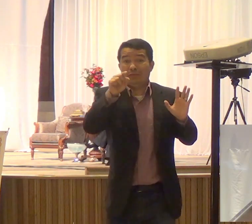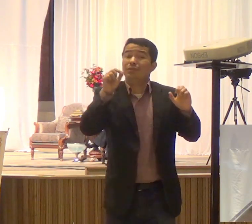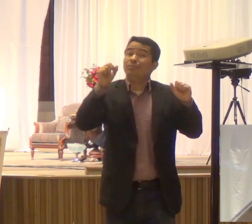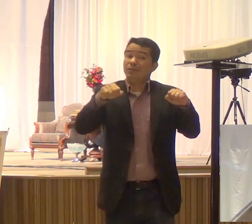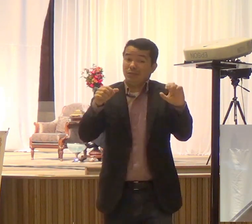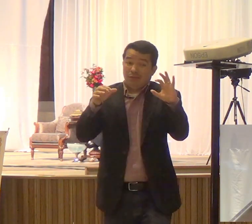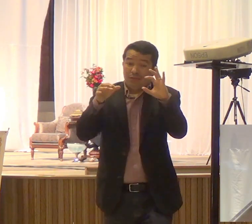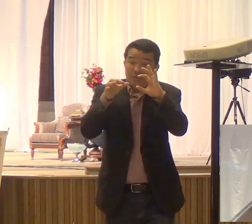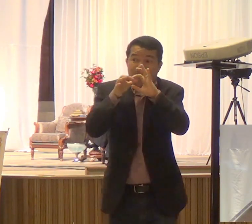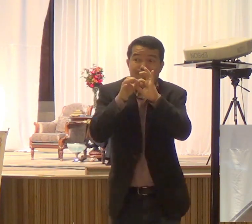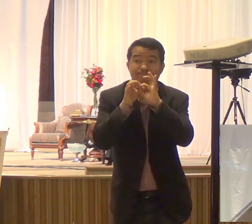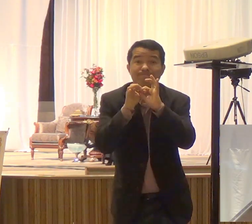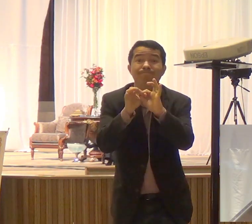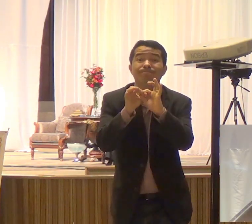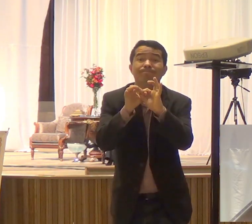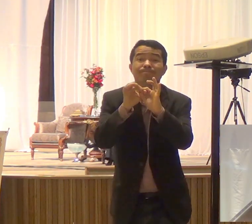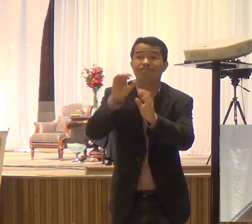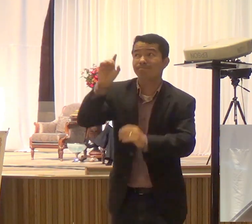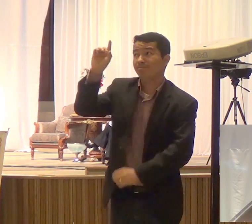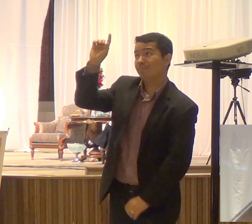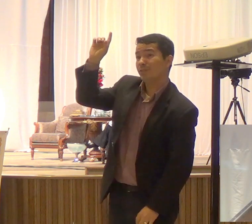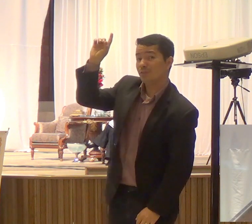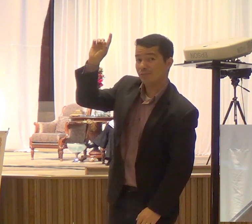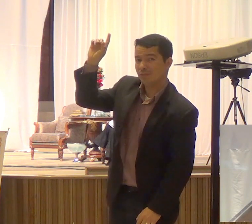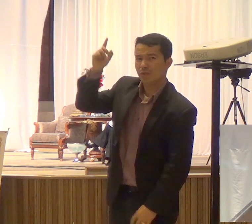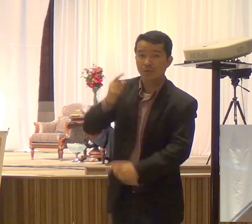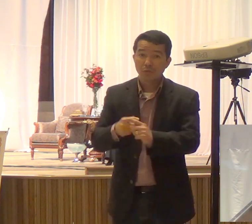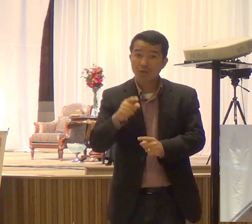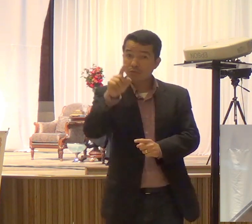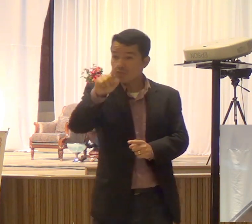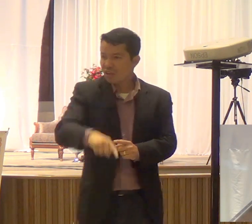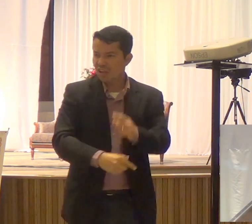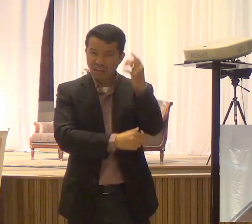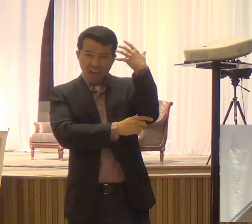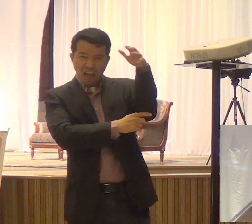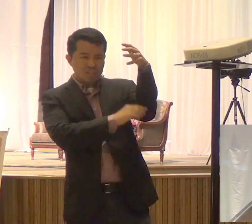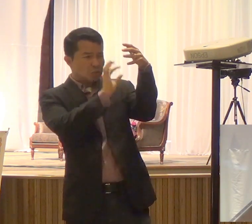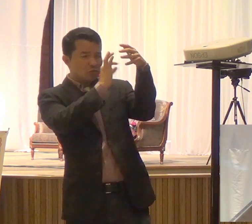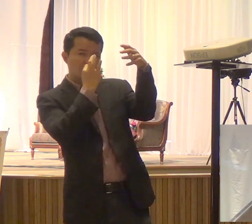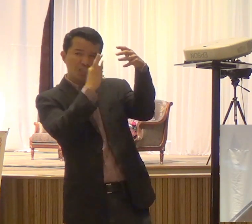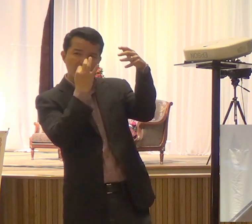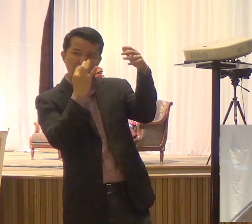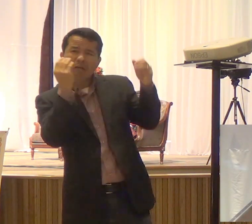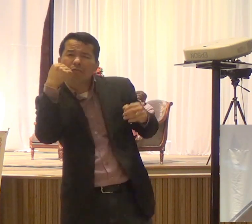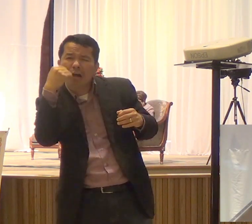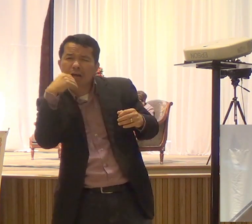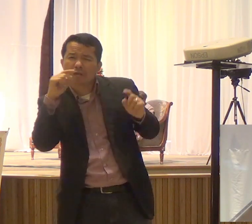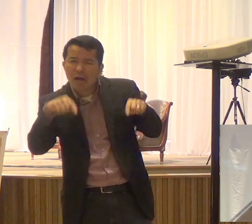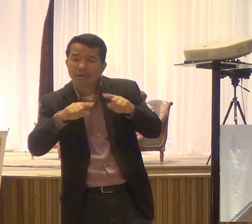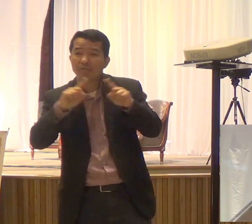videira é fraquinha, mas o fruto que ela dá é bom, e a glória é de Deus.